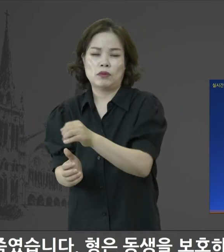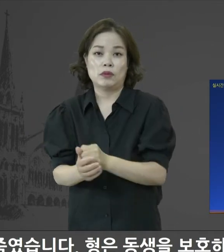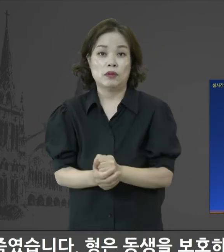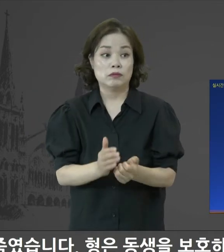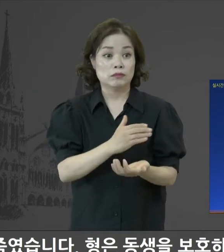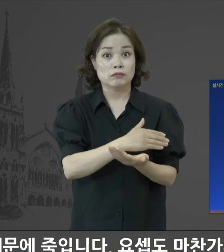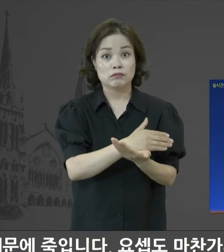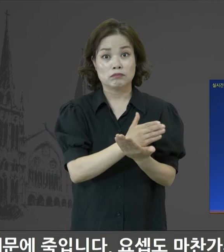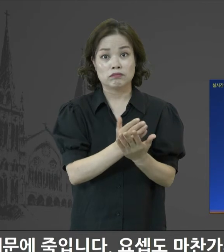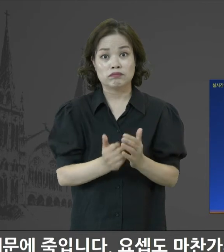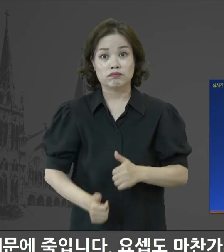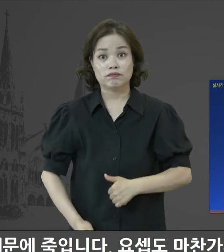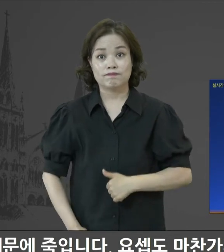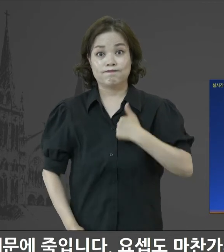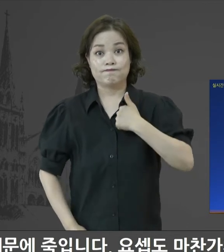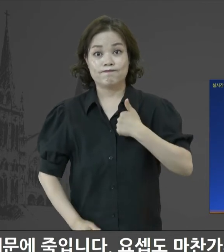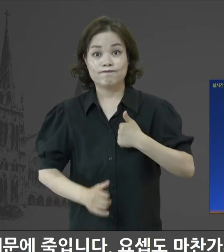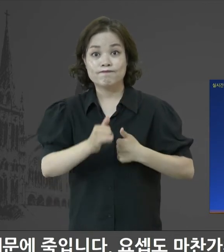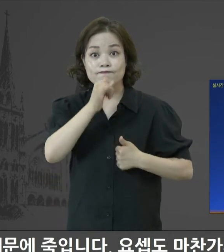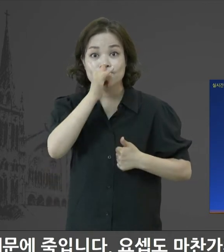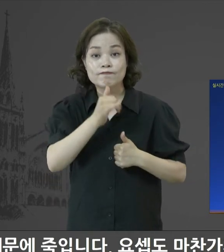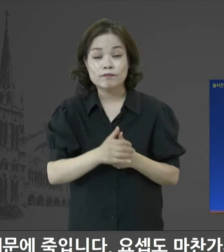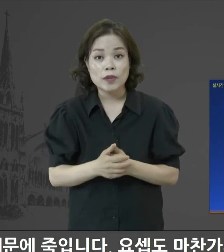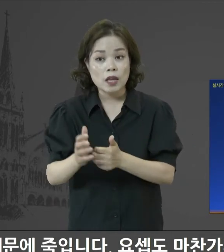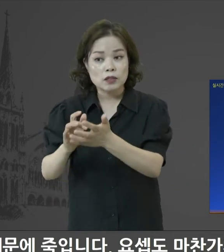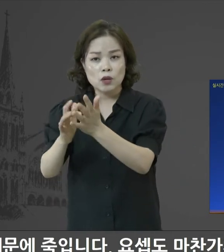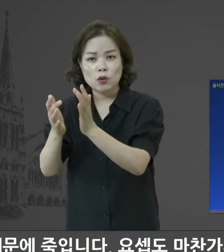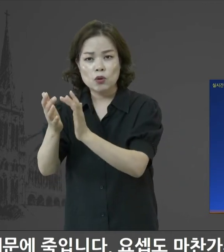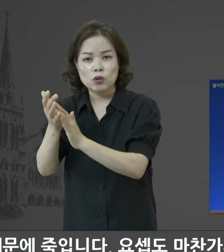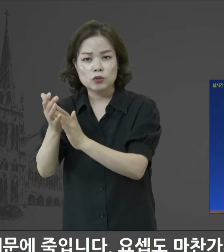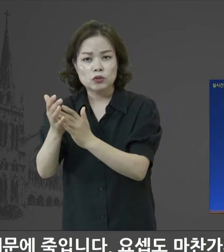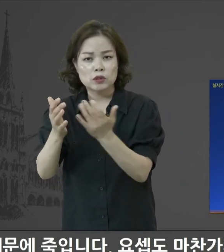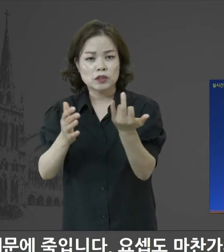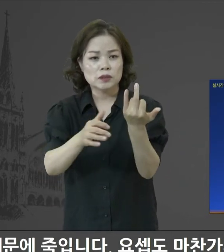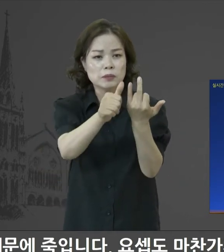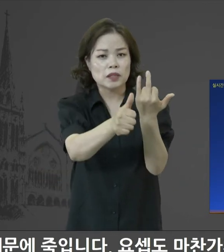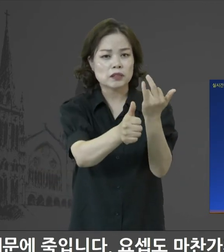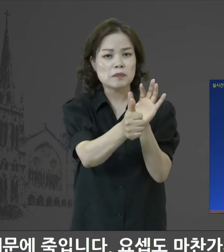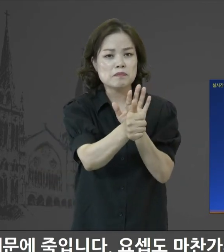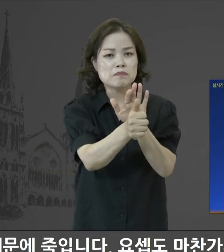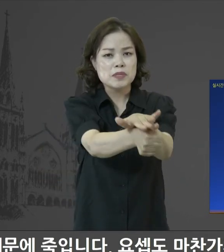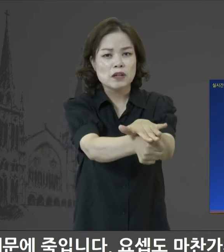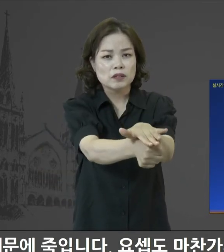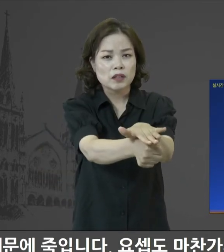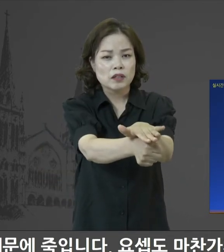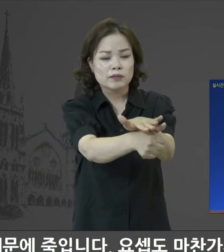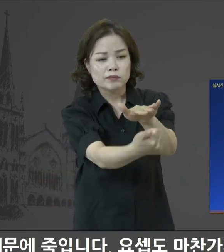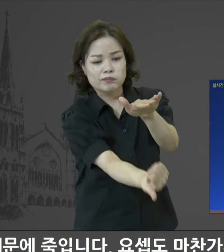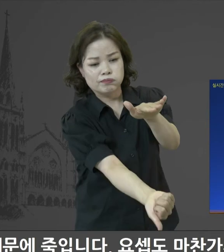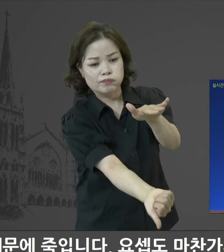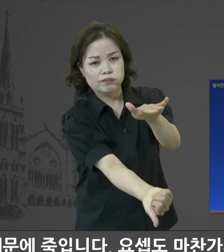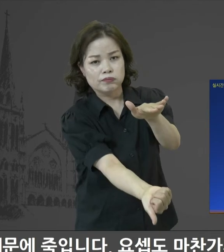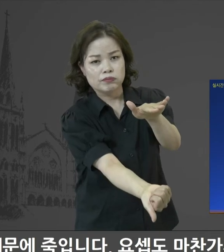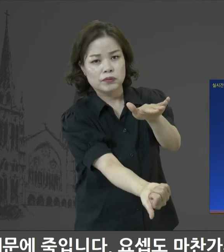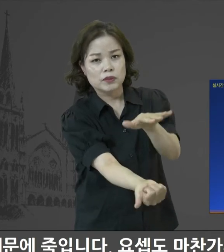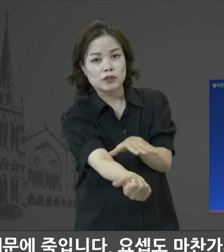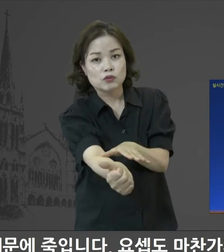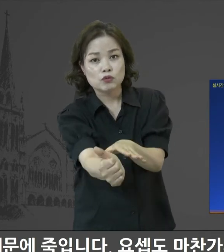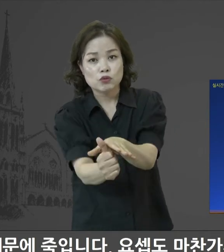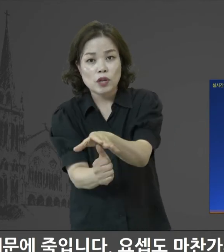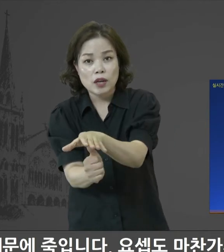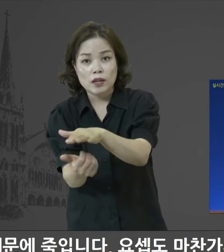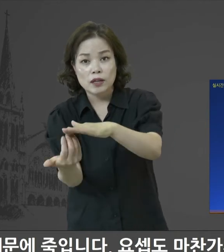종류의 분노도 있습니다. 예수님을 낭떠러지에서 밀어서 떨어뜨려 죽이려 하는